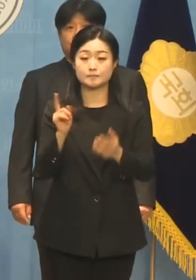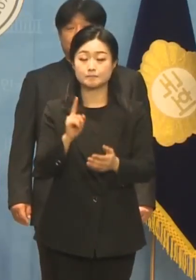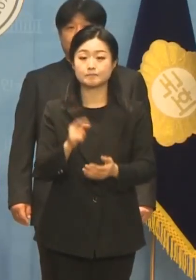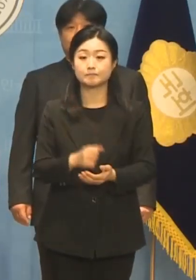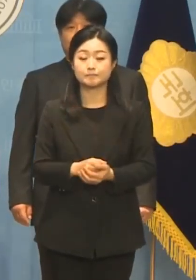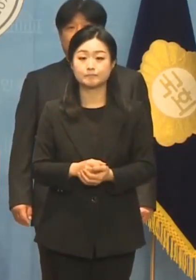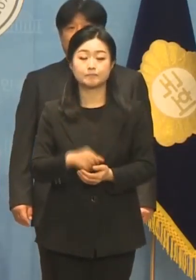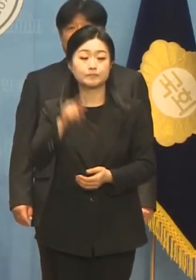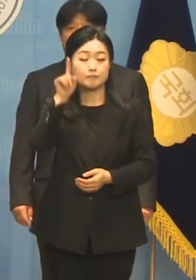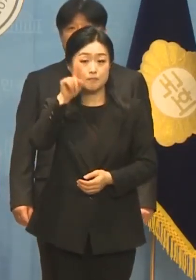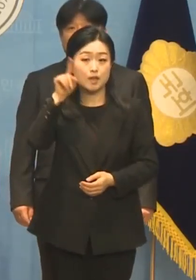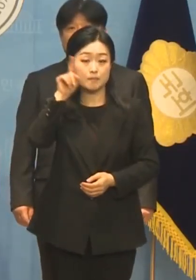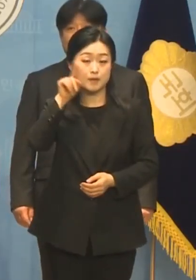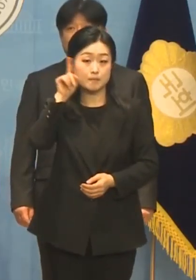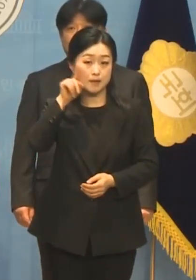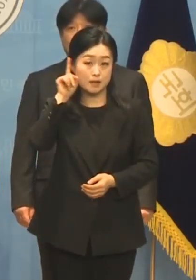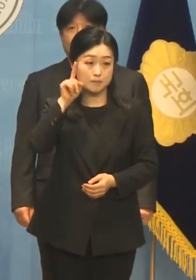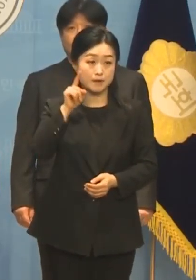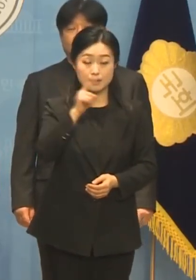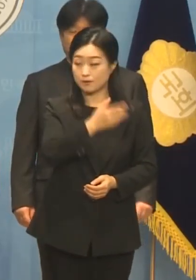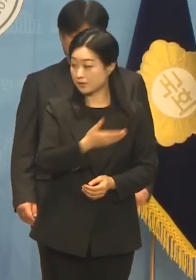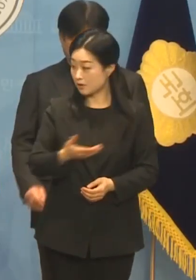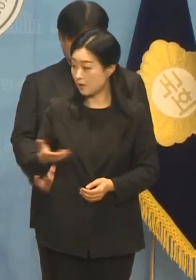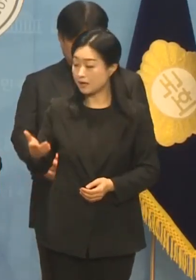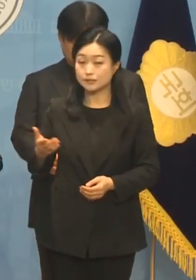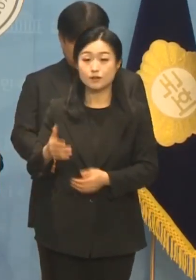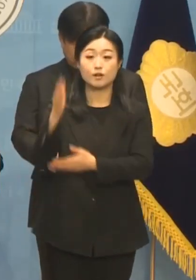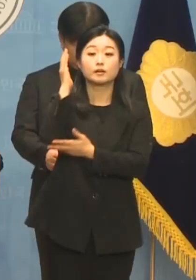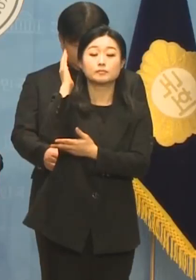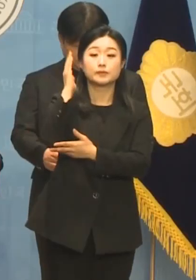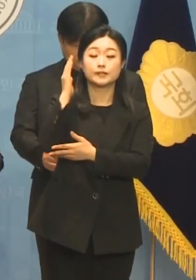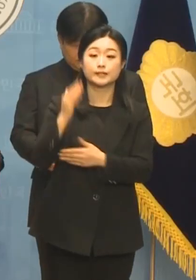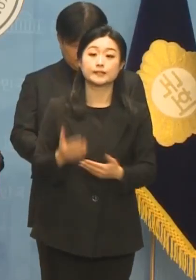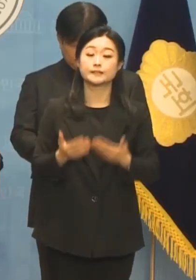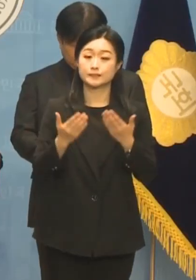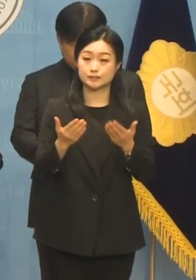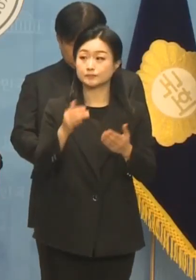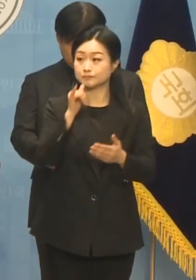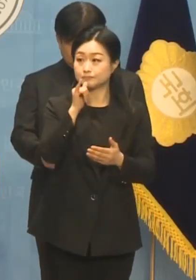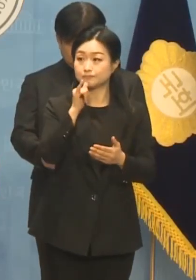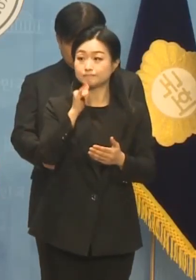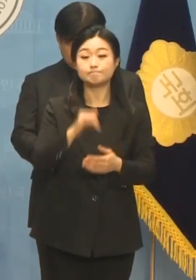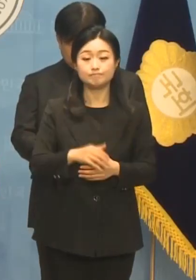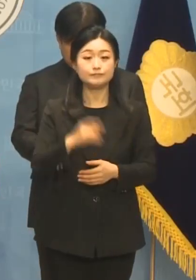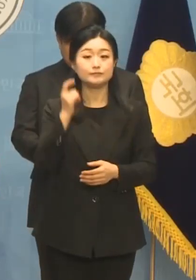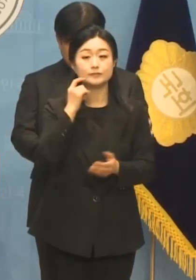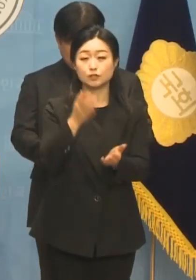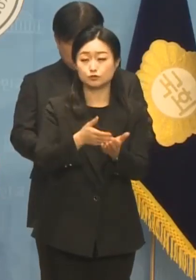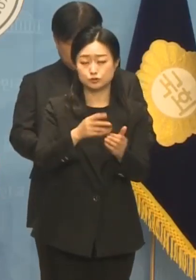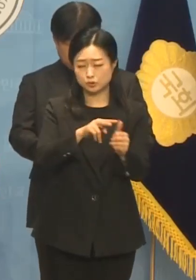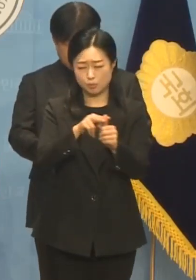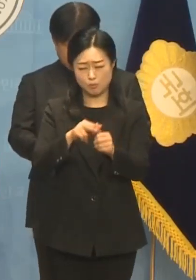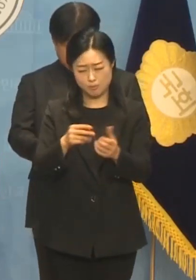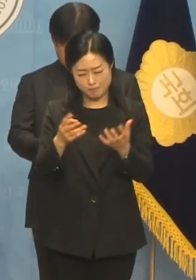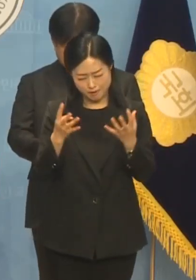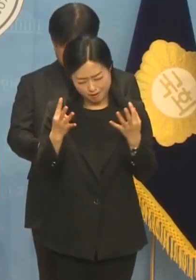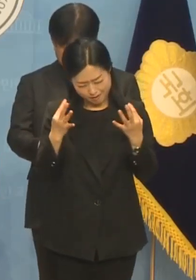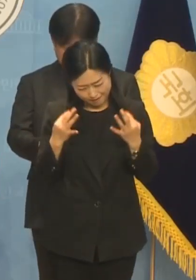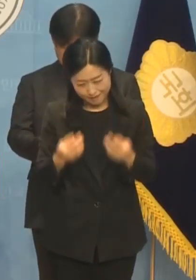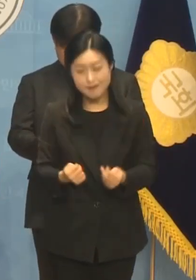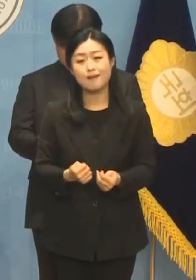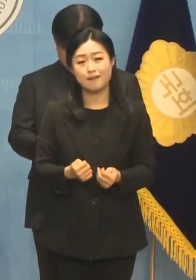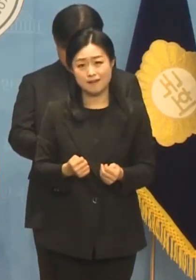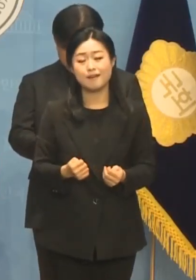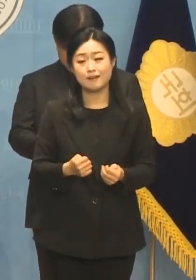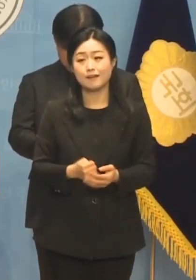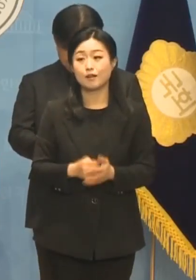저희가 매일 이곳에 와서 소통관에 와서 브리핑을 하고 있습니다. 그만큼 허위 조작 정보가 상상을